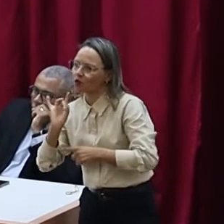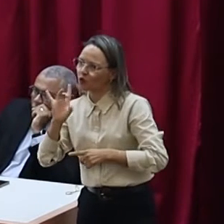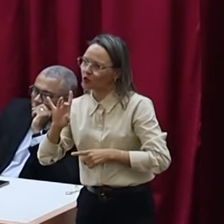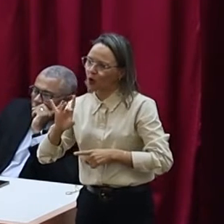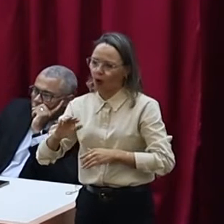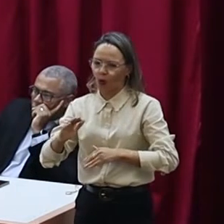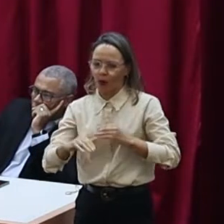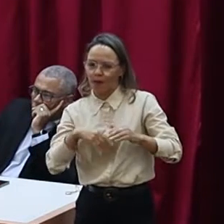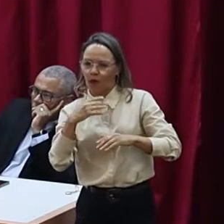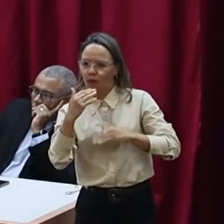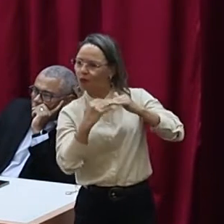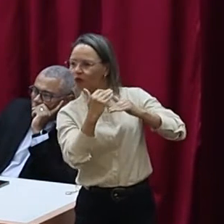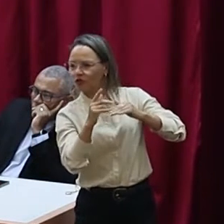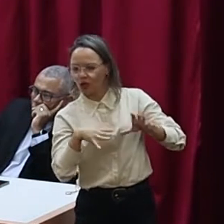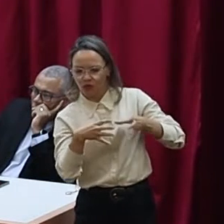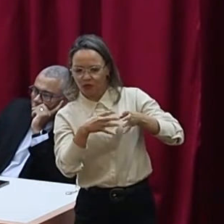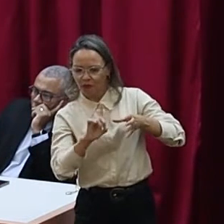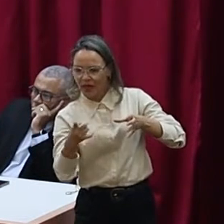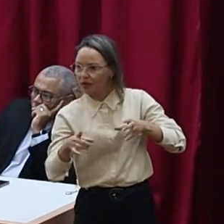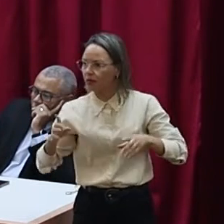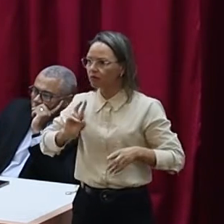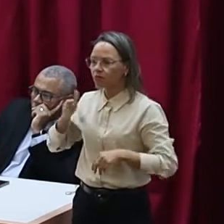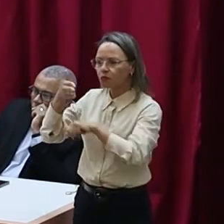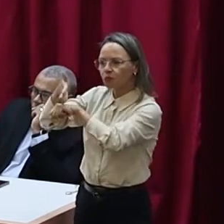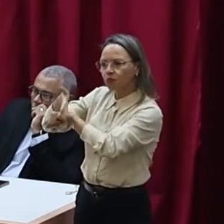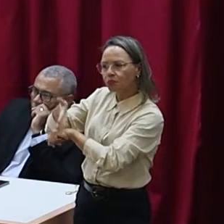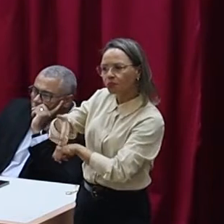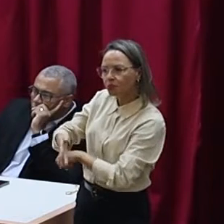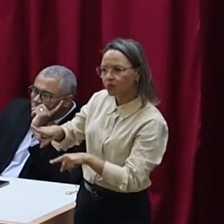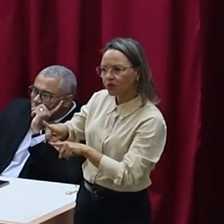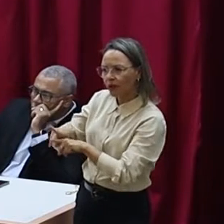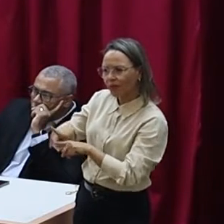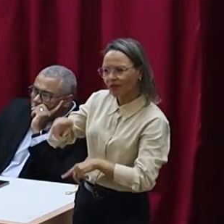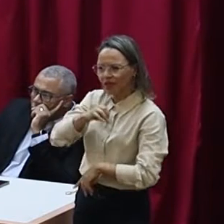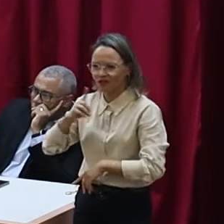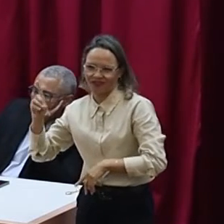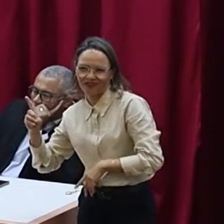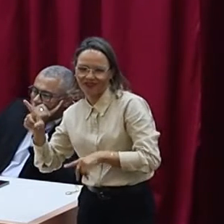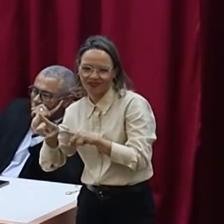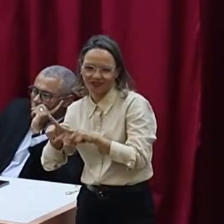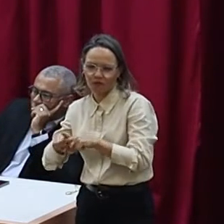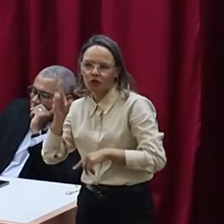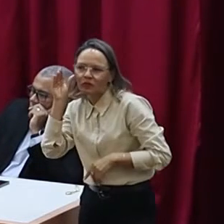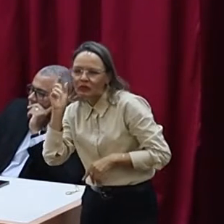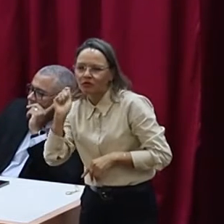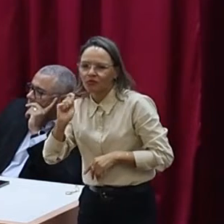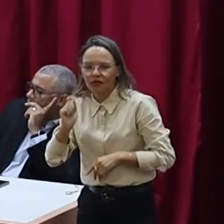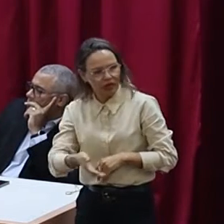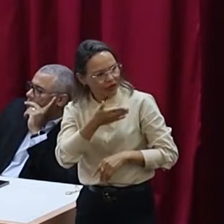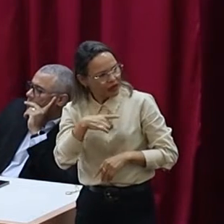campo progressista, mas aparece também, frequentemente, para o campo da extrema-direita, né? E é interessante que tem